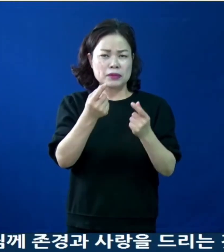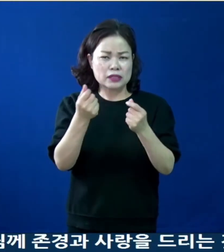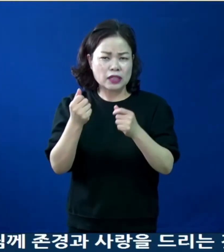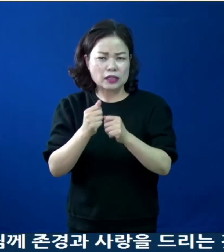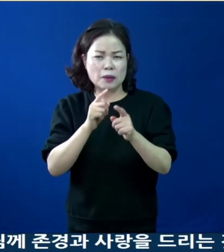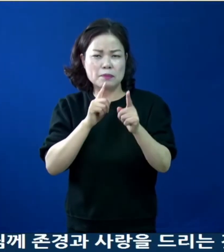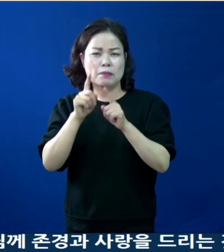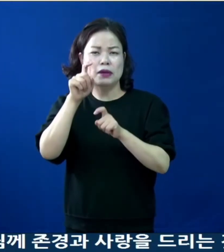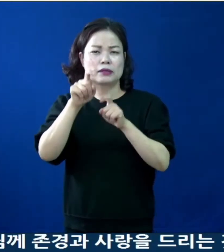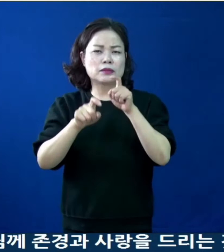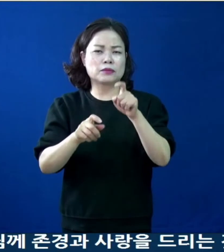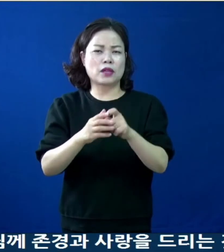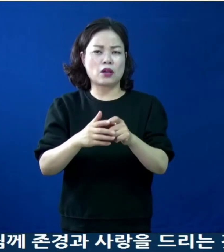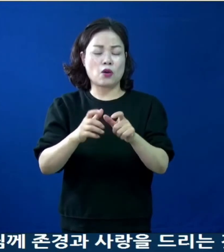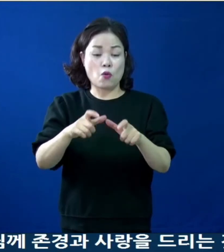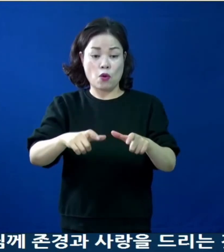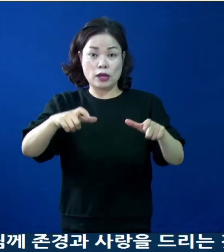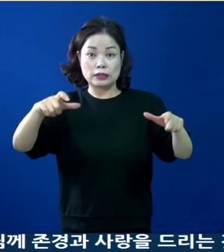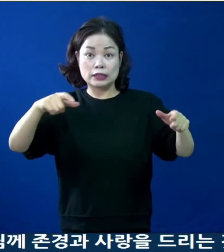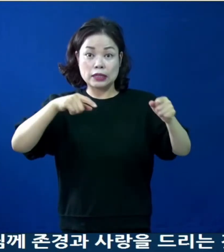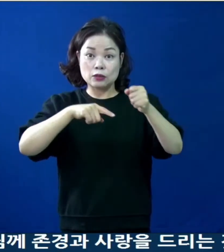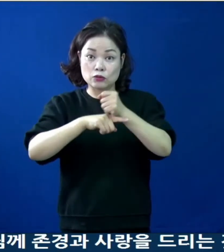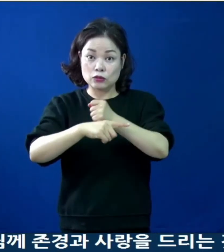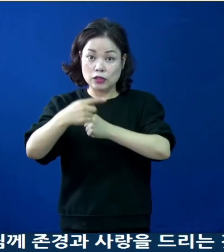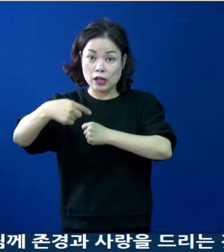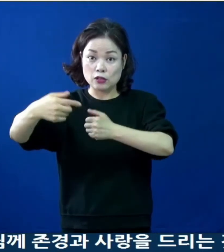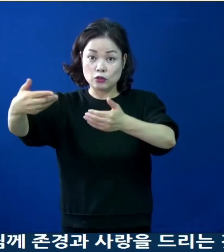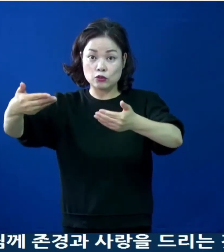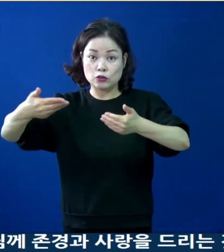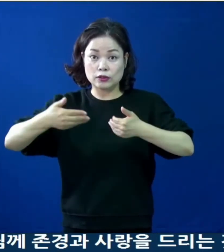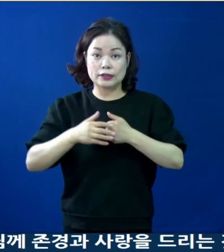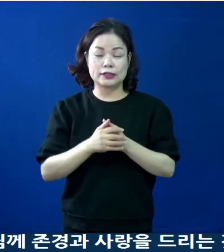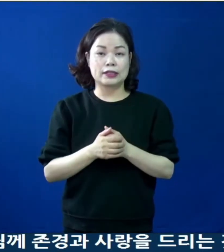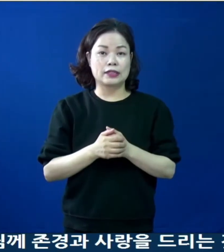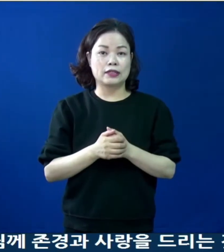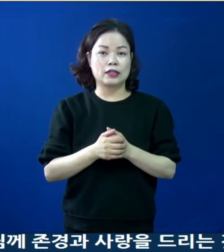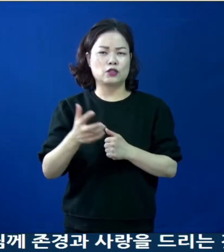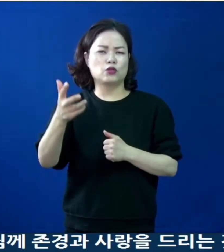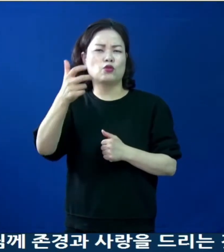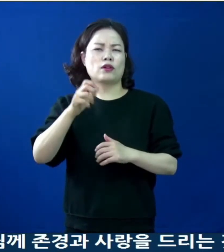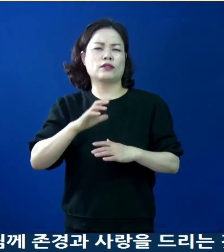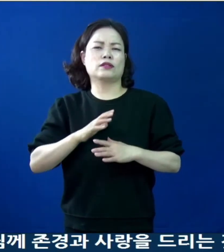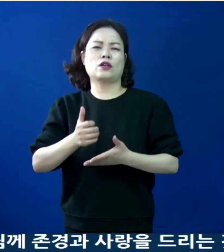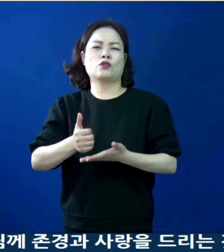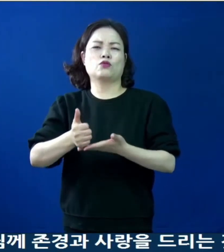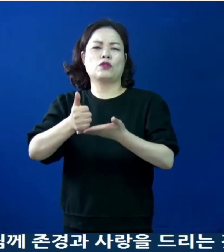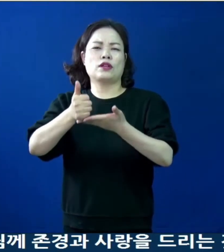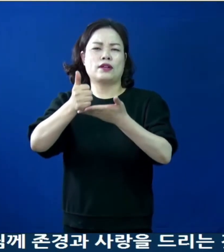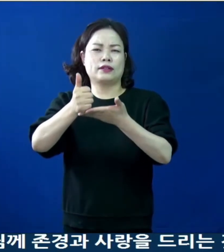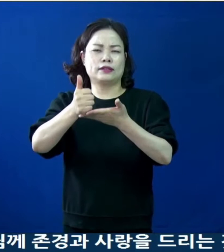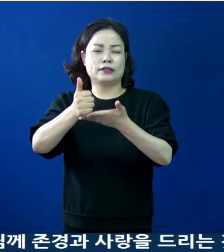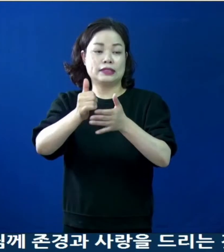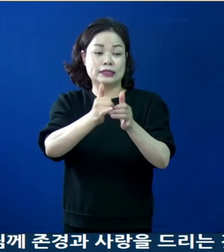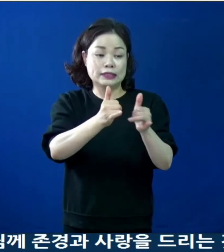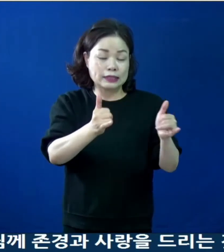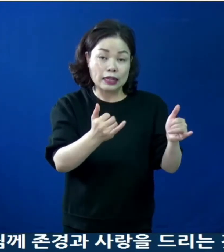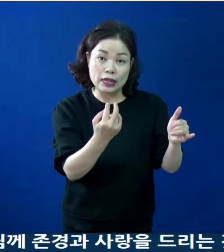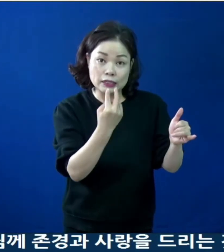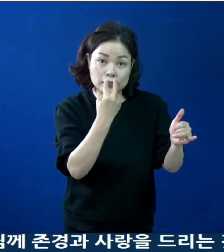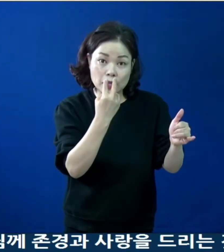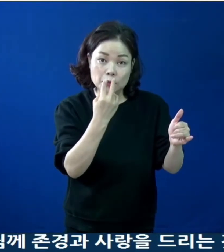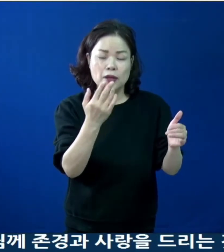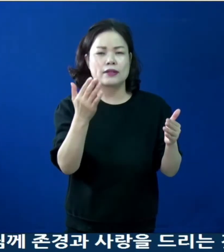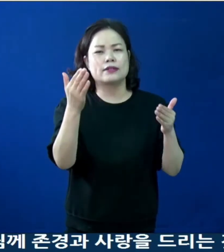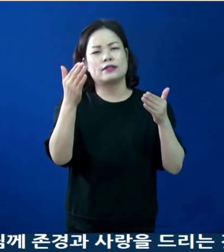더 나아간 확장된 의미를 우리에게 가르쳐 주시는데요. 여호와를 경외하는 것은 사람으로 생명에 이르게